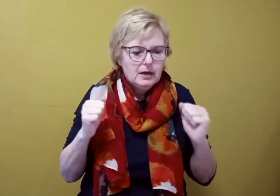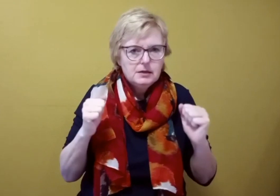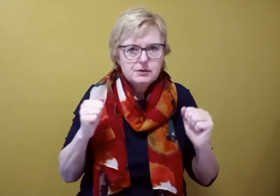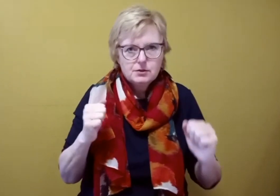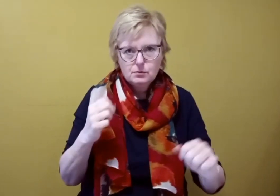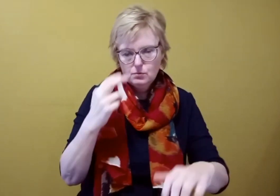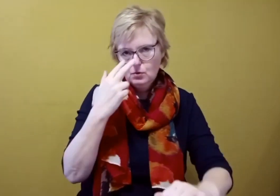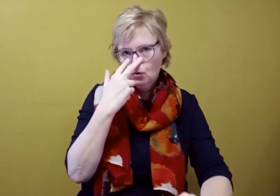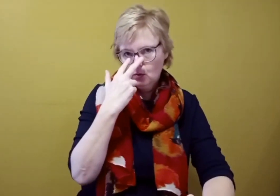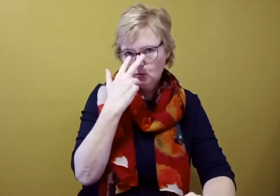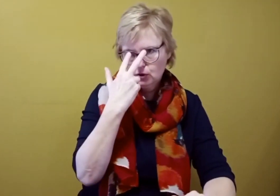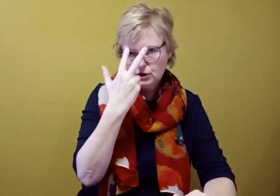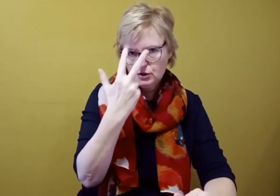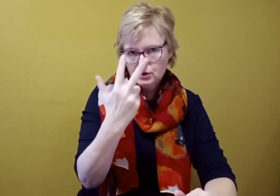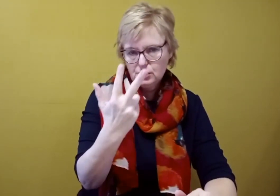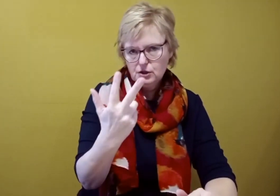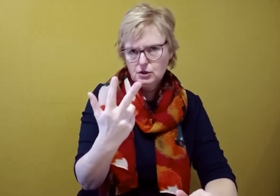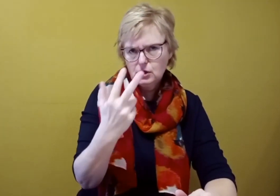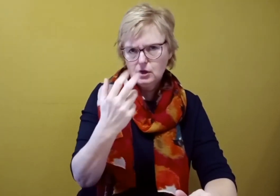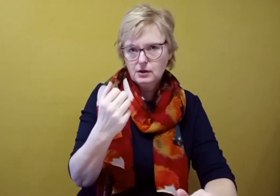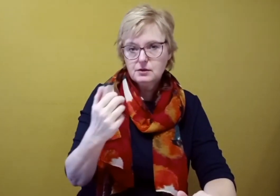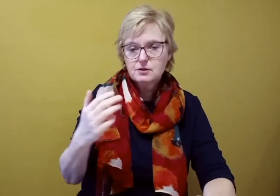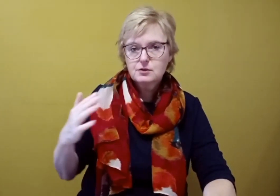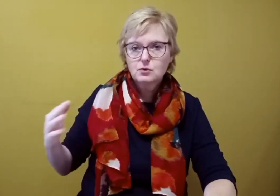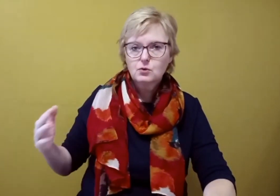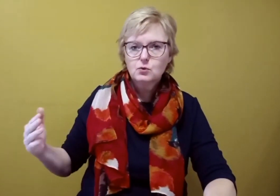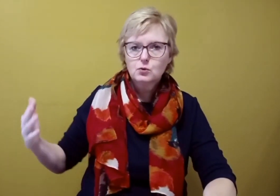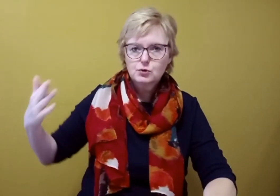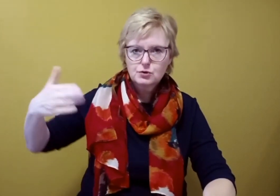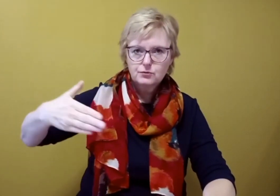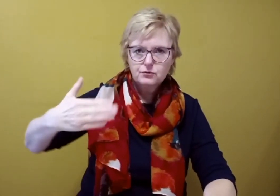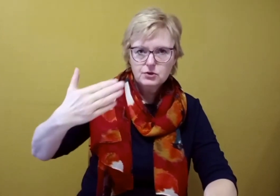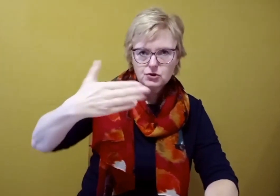kalt und ich sehe ganz große Fische.